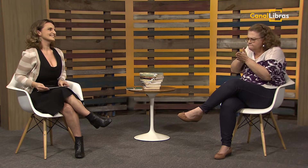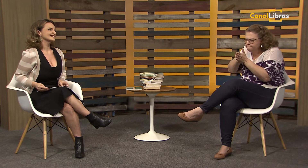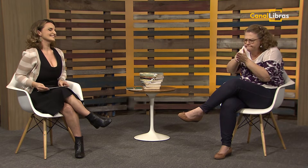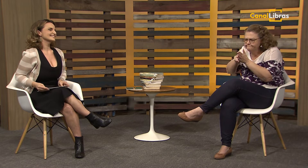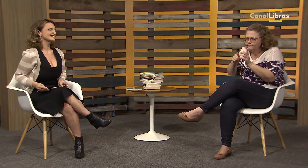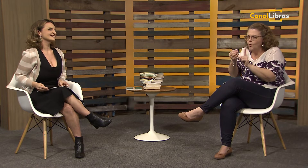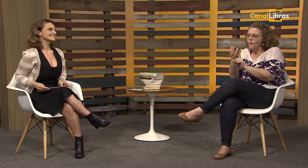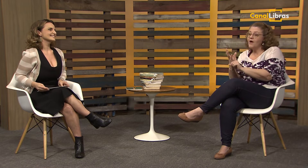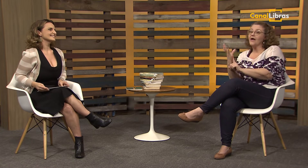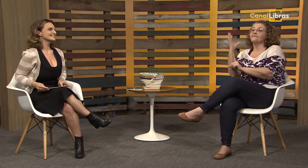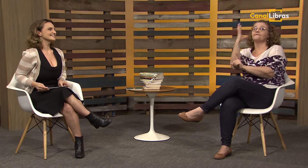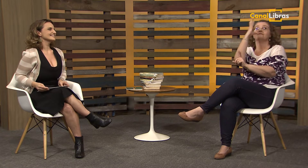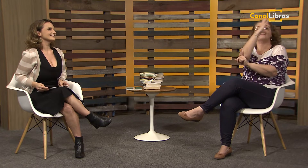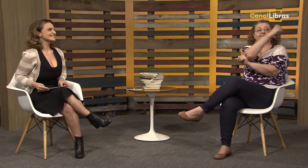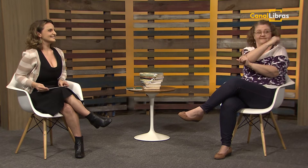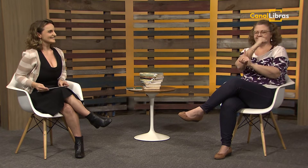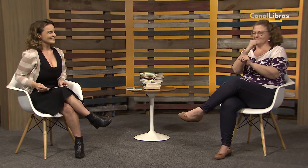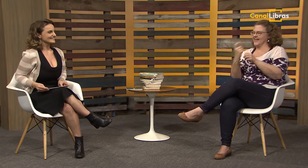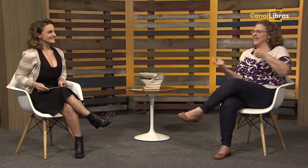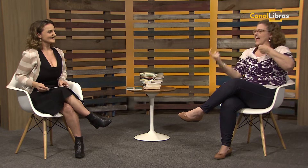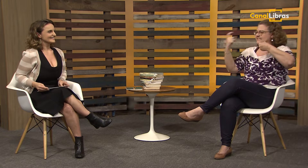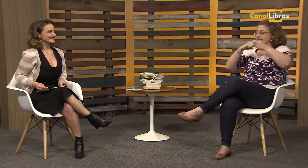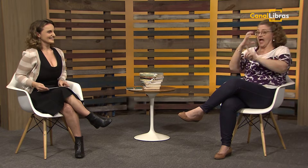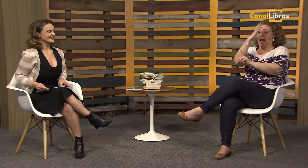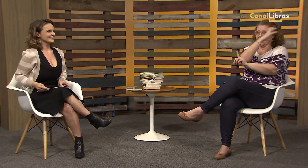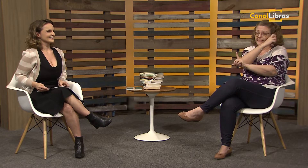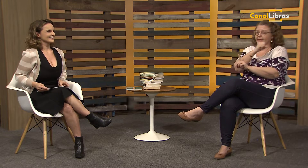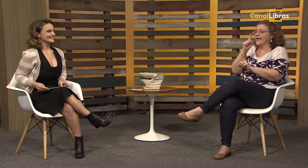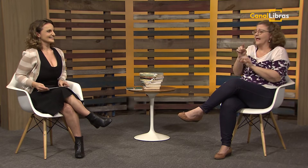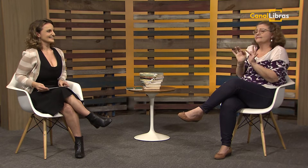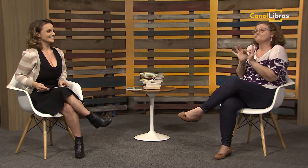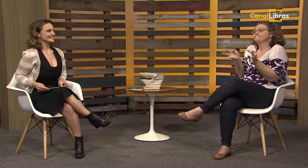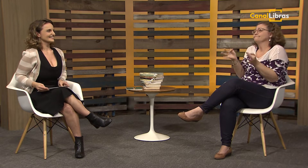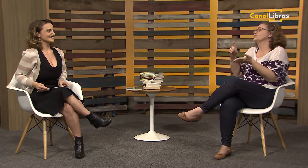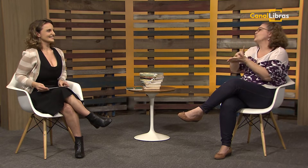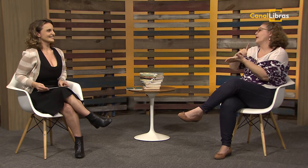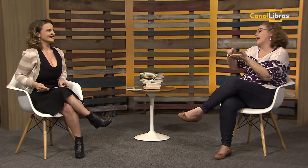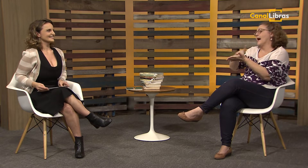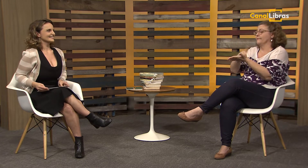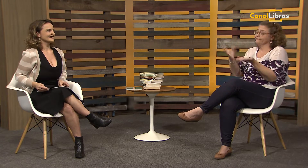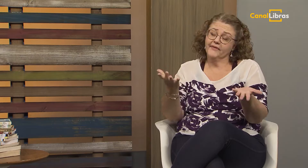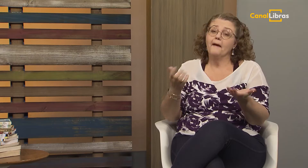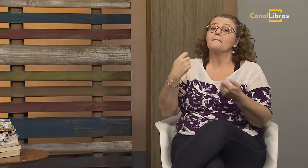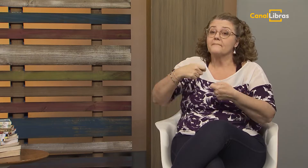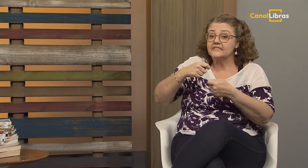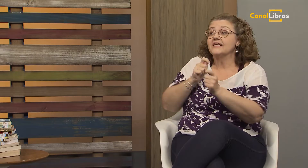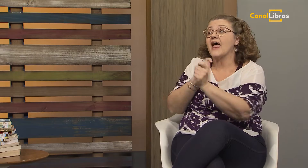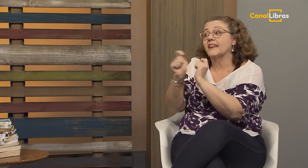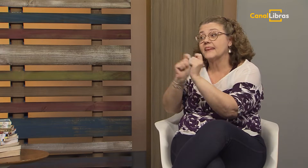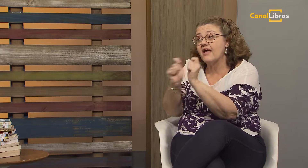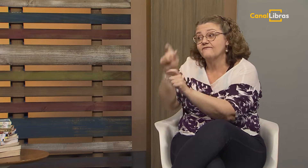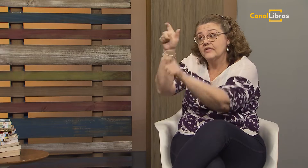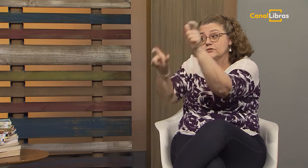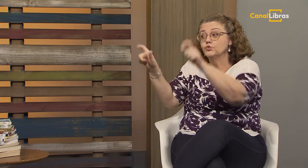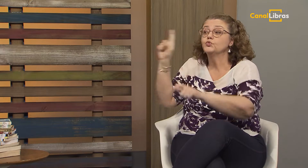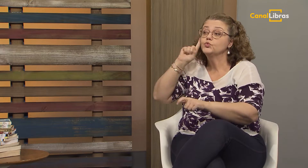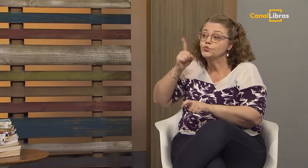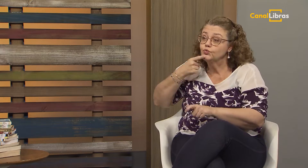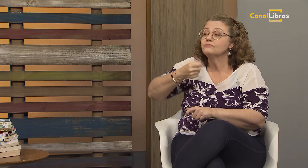seria fundamental ter a fonte, a realização de entrevistas com surdos idosos, de idade avançada, para